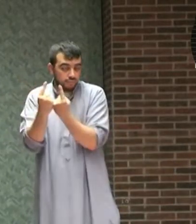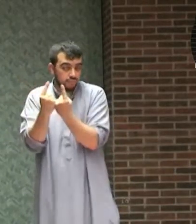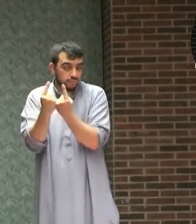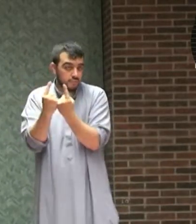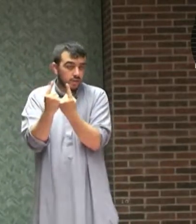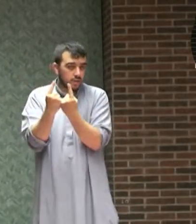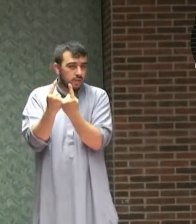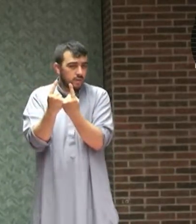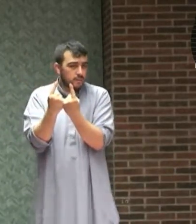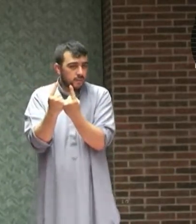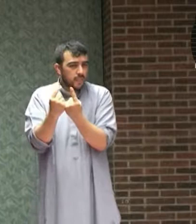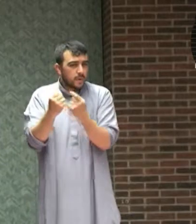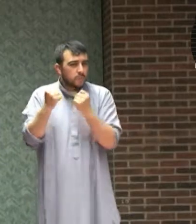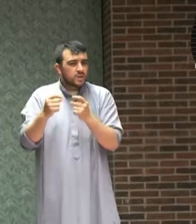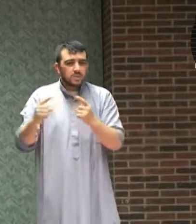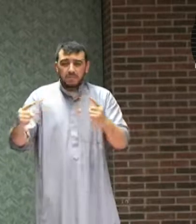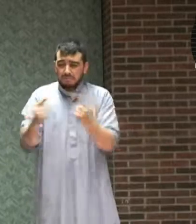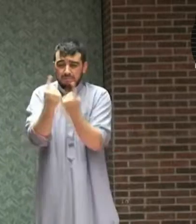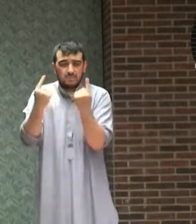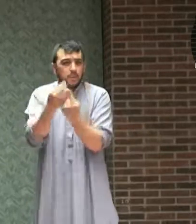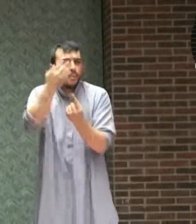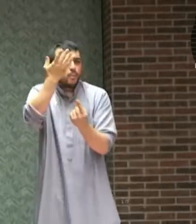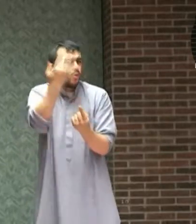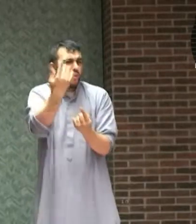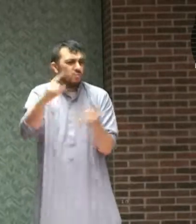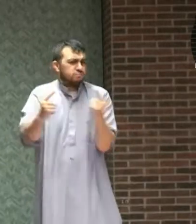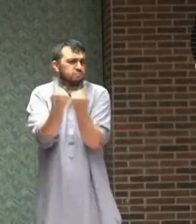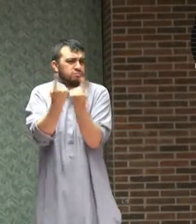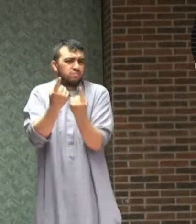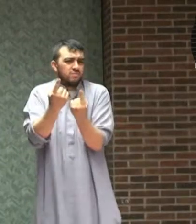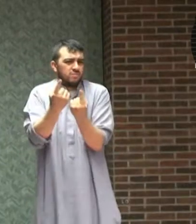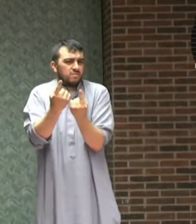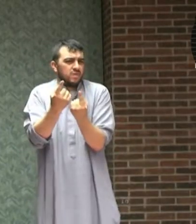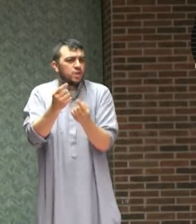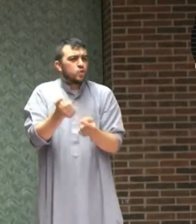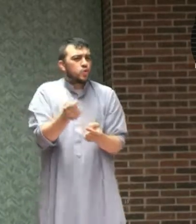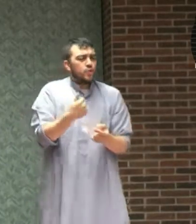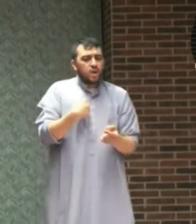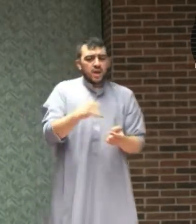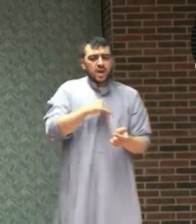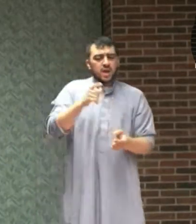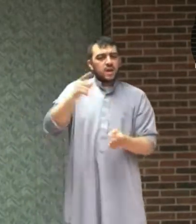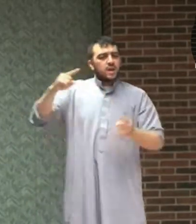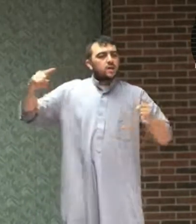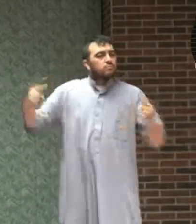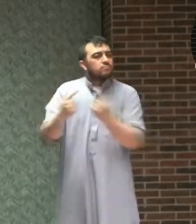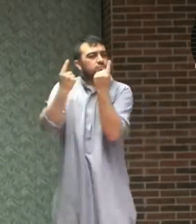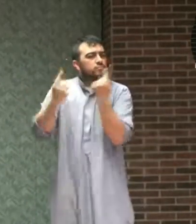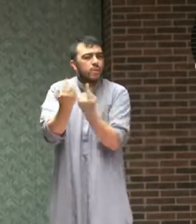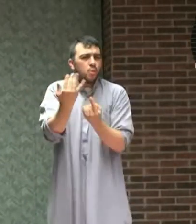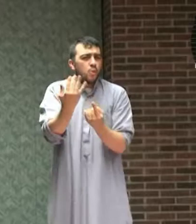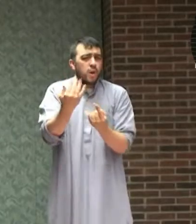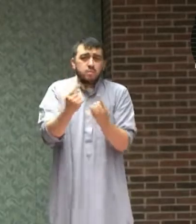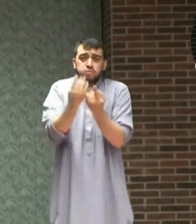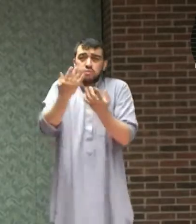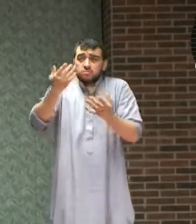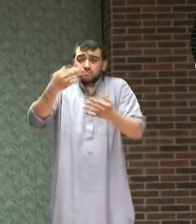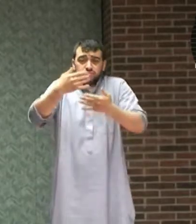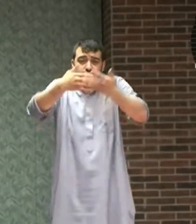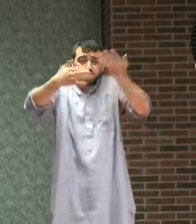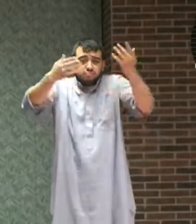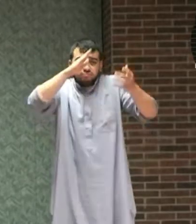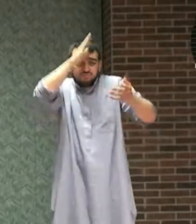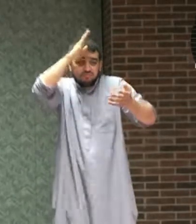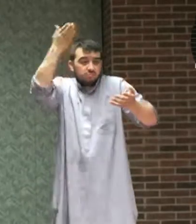qui est entre la sœur et la sœur, c'est un conflit mondain. C'est un conflit, yani, qui est considéré, entre guillemets, par